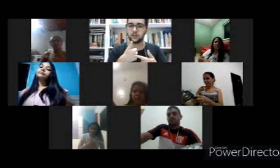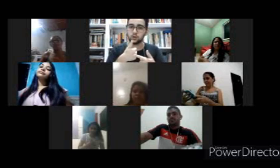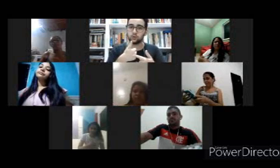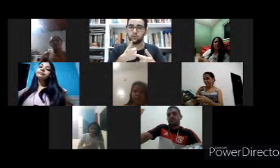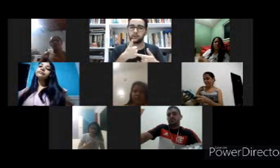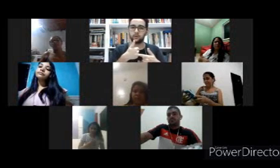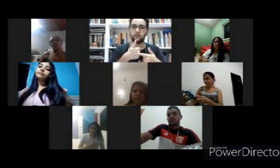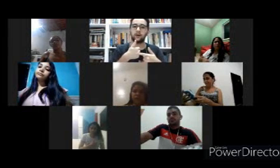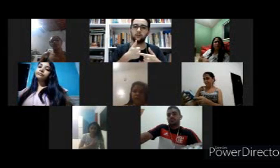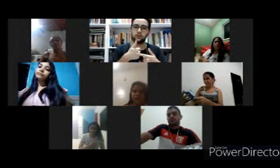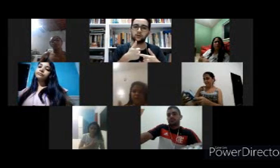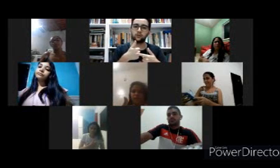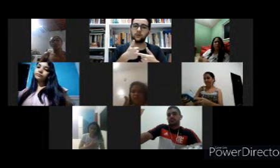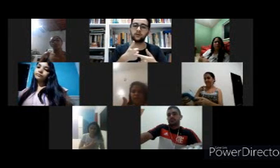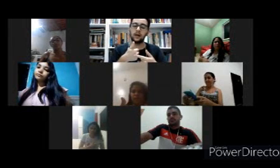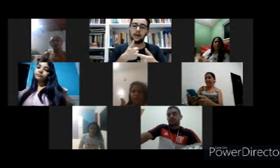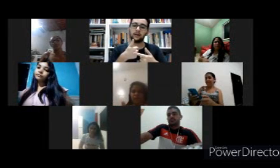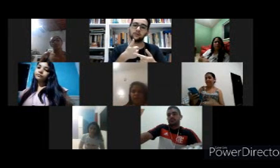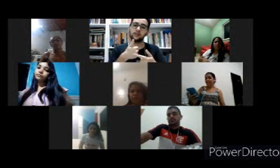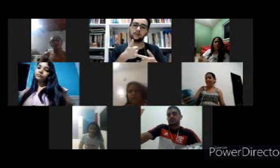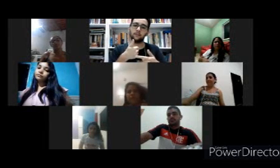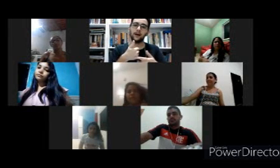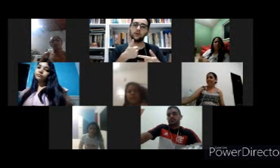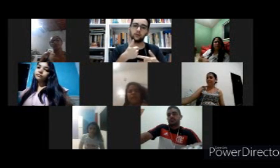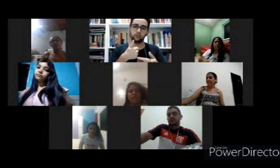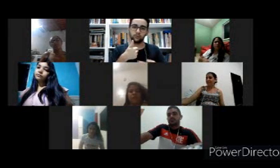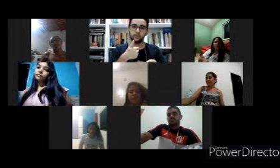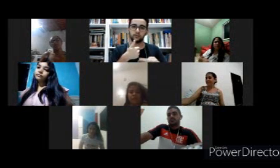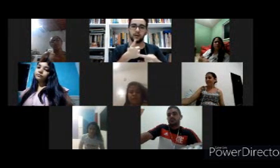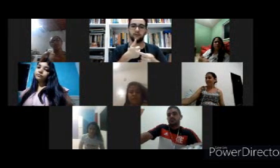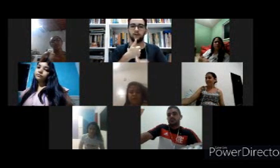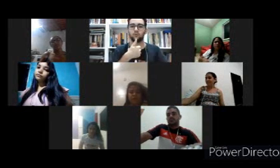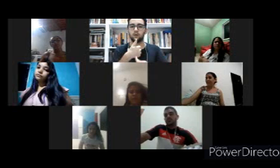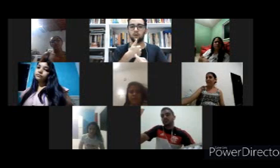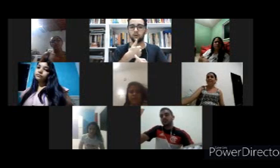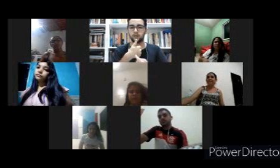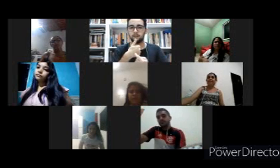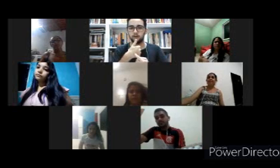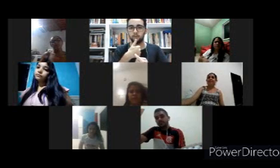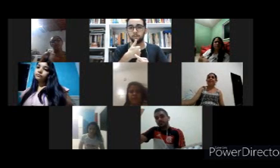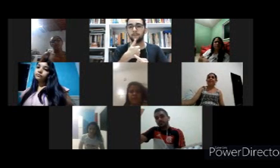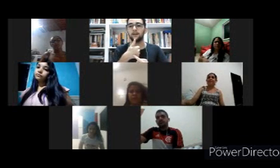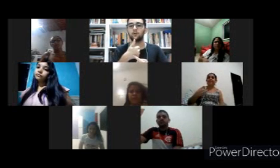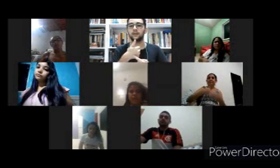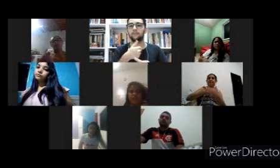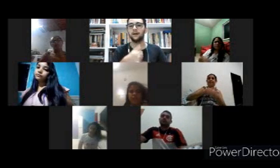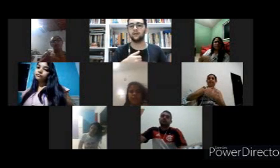de número que eu falei no dia de números é que a maioria dos números é feito com a costa da mão, enquanto a maioria